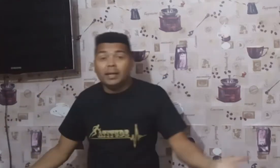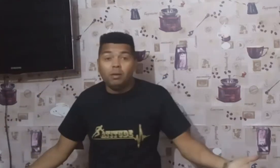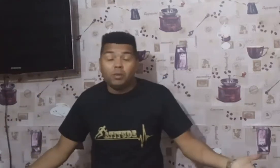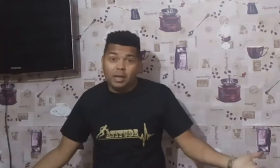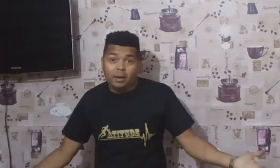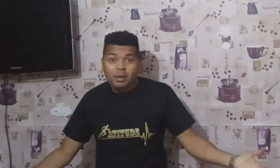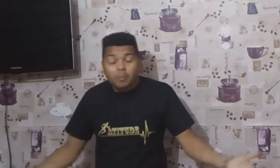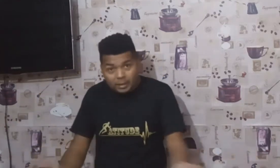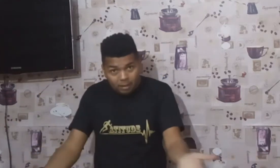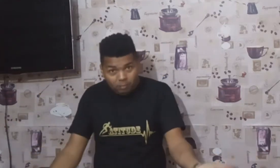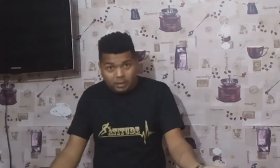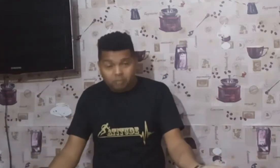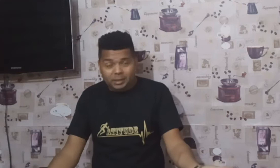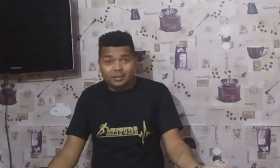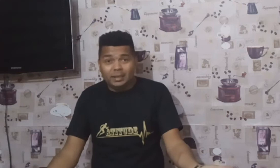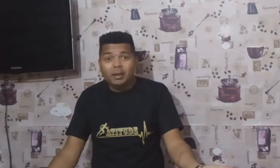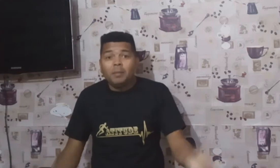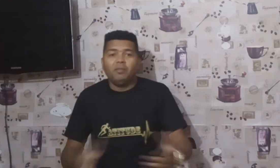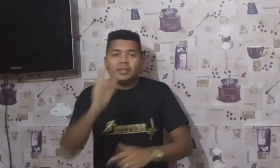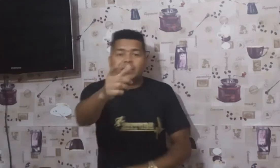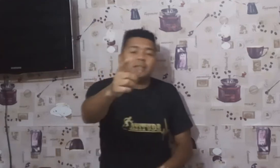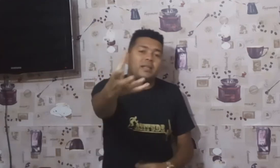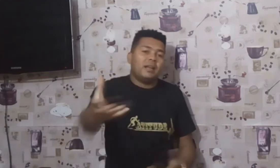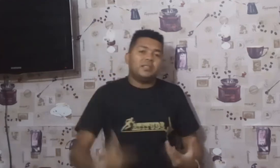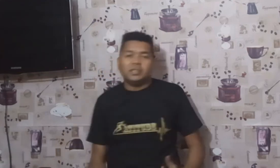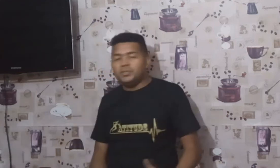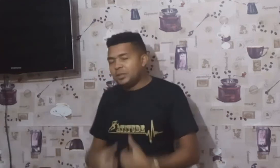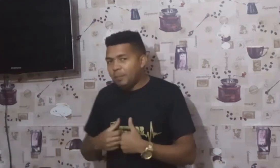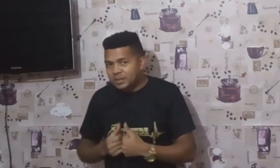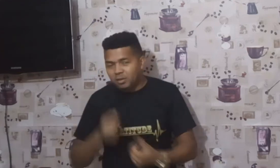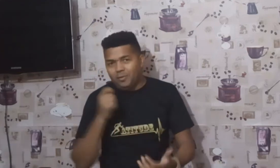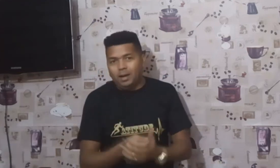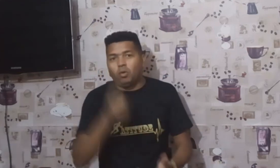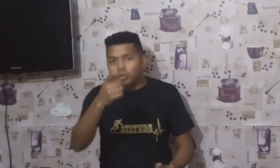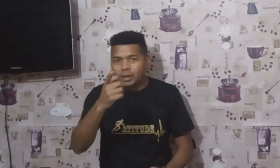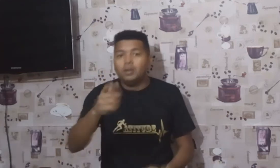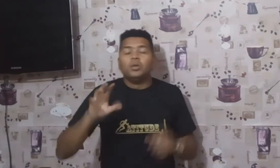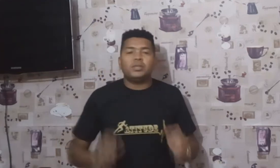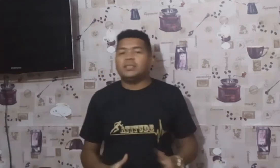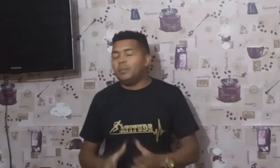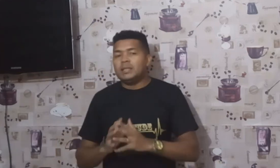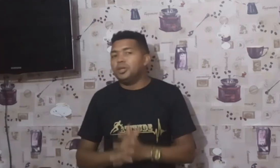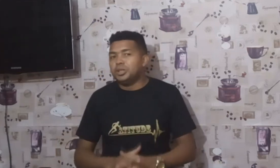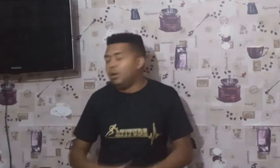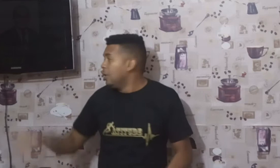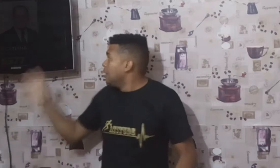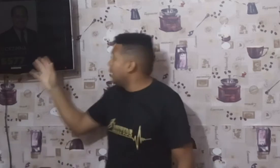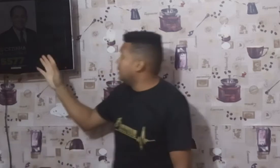não votar? Por que não votar no Cezinha? Para você ter, você tá assistindo esse vídeo, tá pensando que eu vou falar contra o Cezinha, mas hoje não.